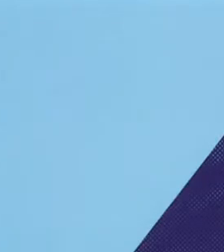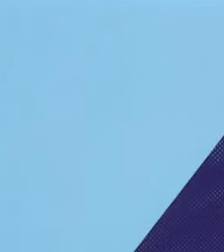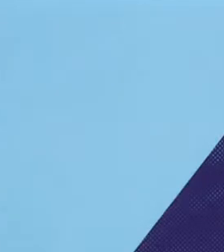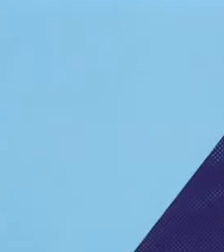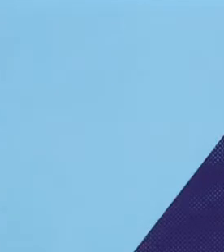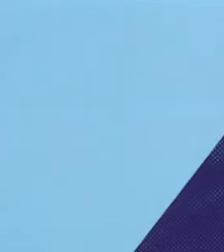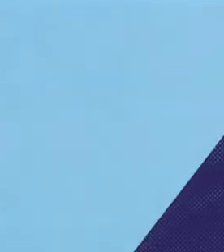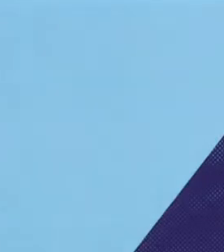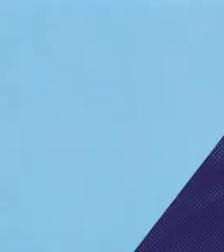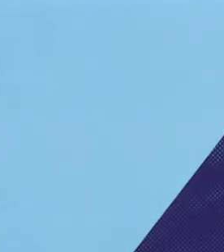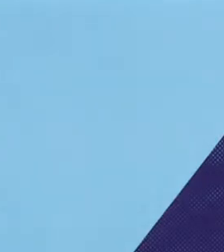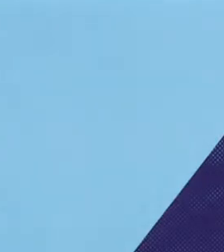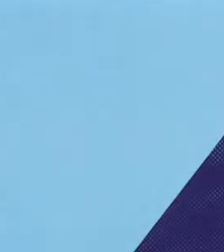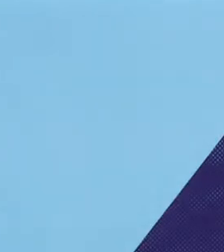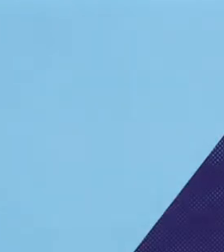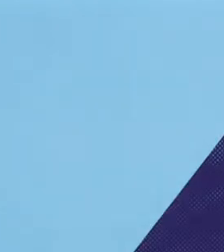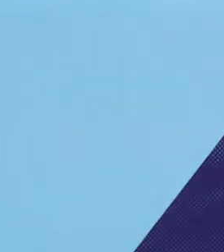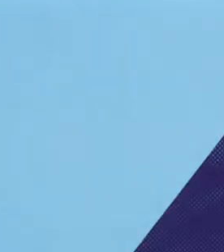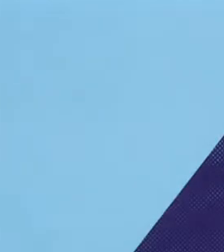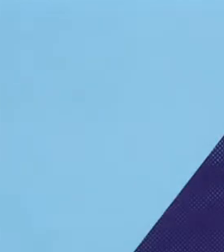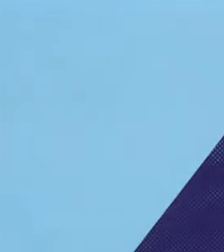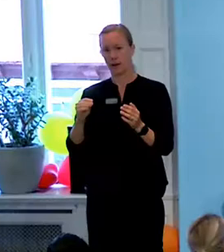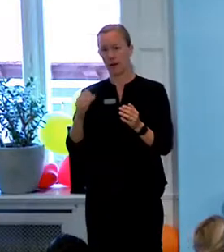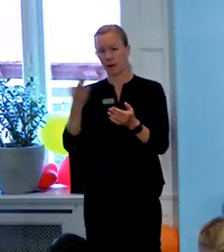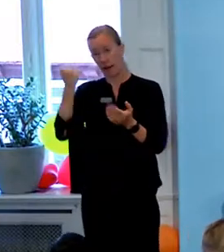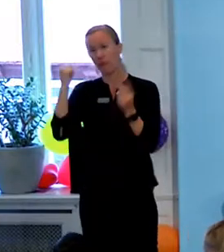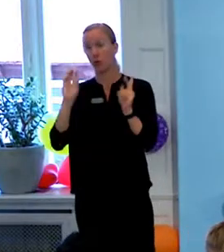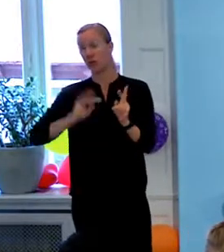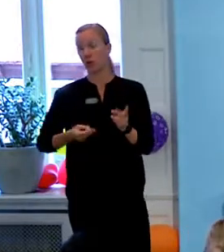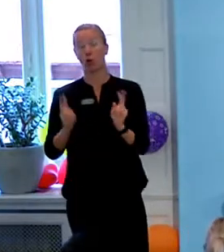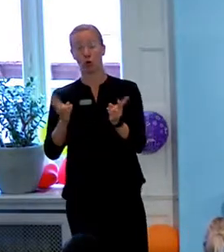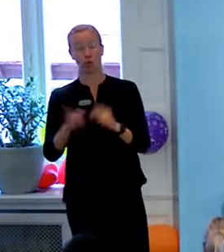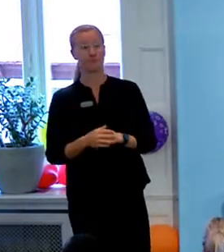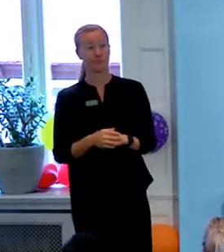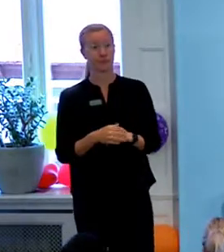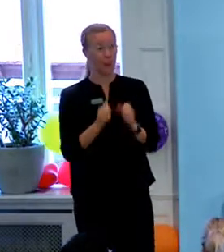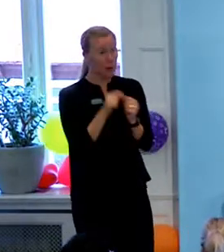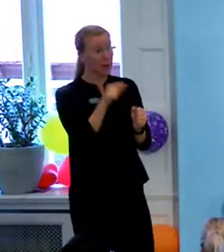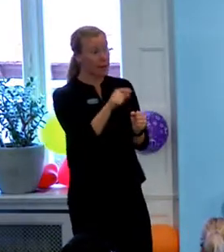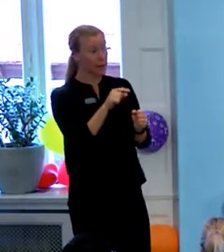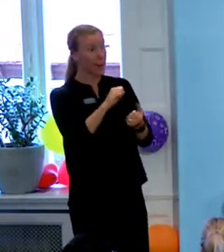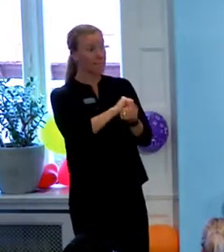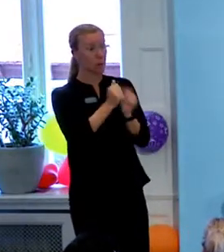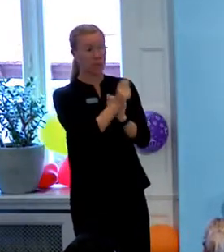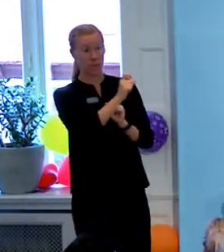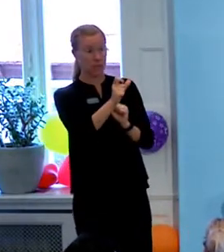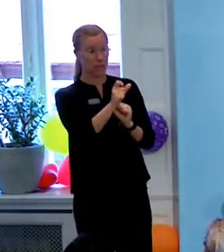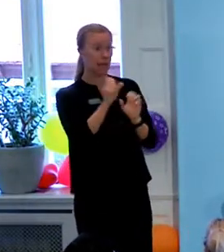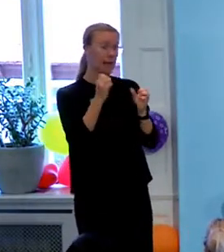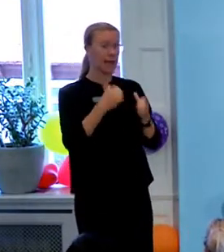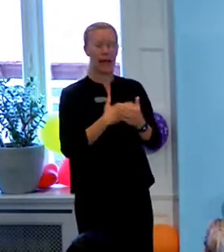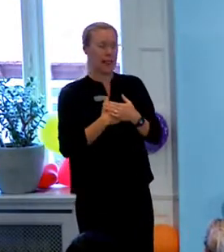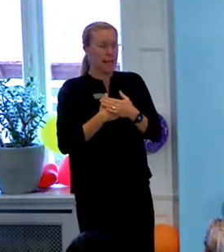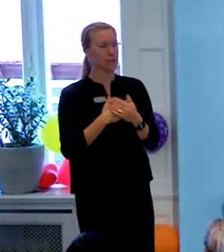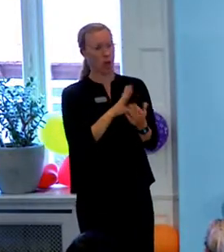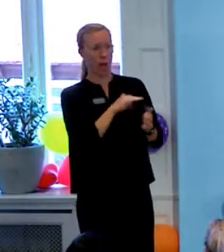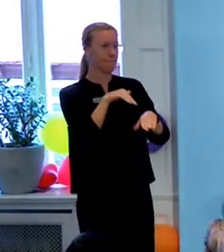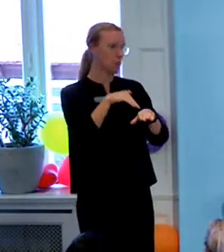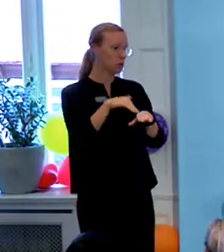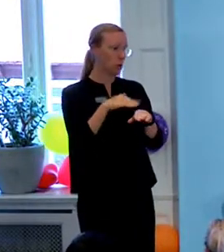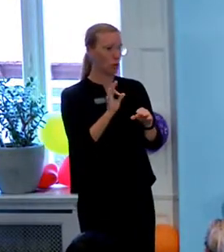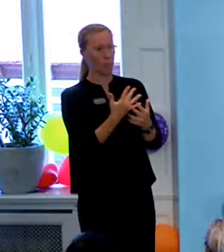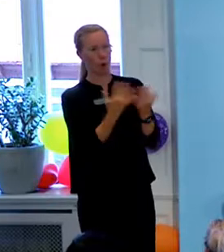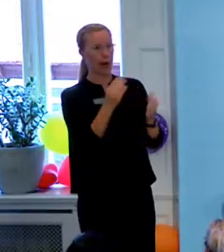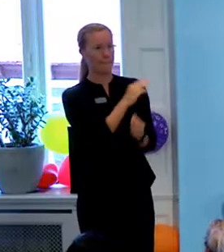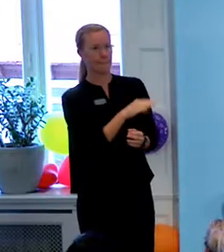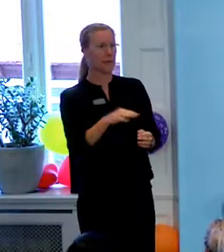med XY-kromosomer. Jag tänker att den är en viktig kunskap. Maja, ni politiker älskar att gå ut med budskap om hur